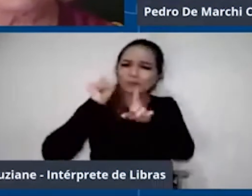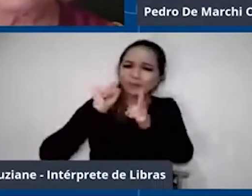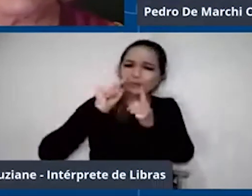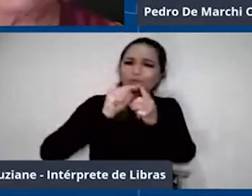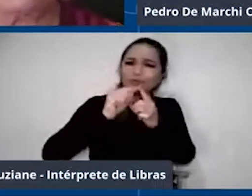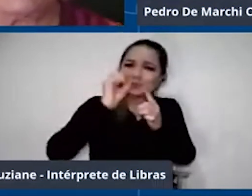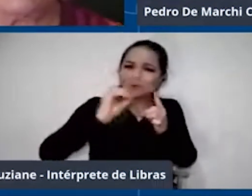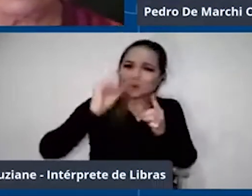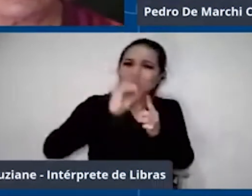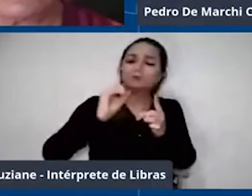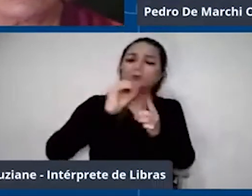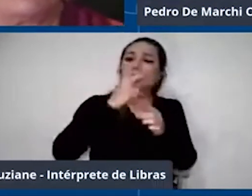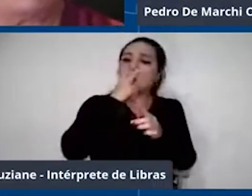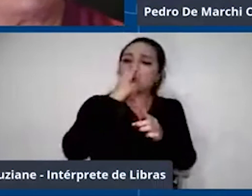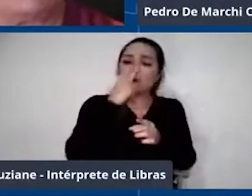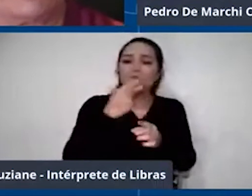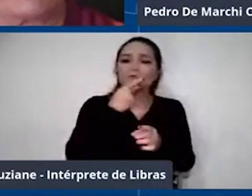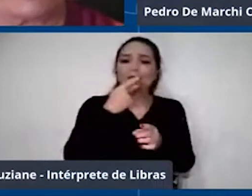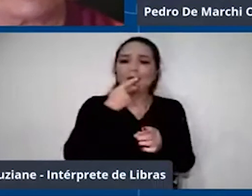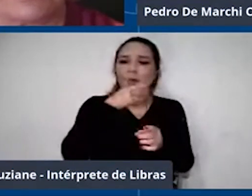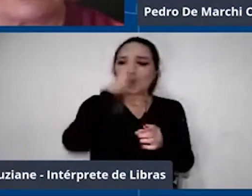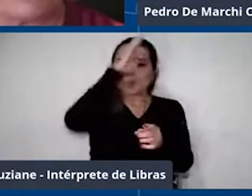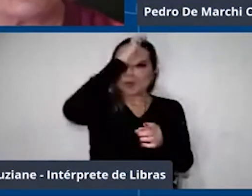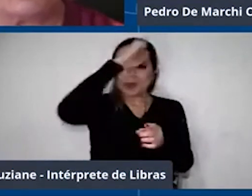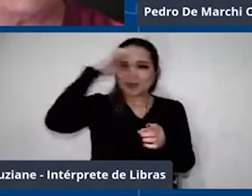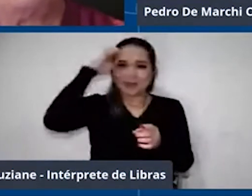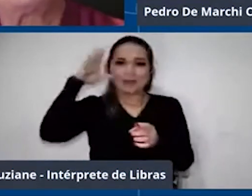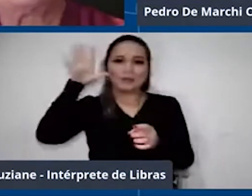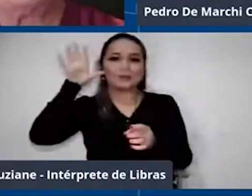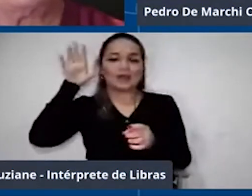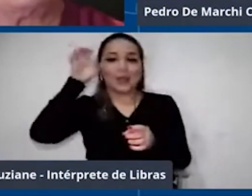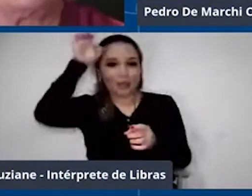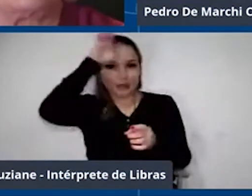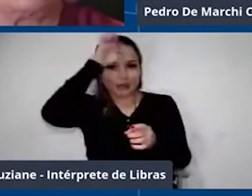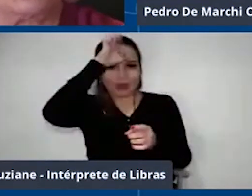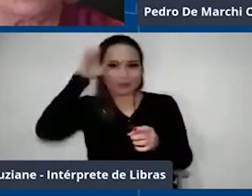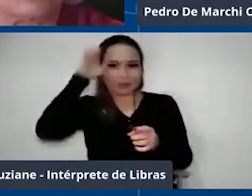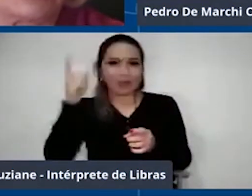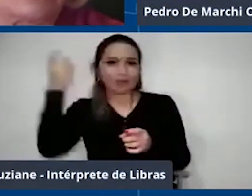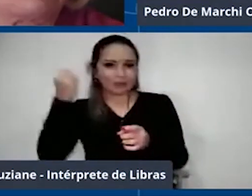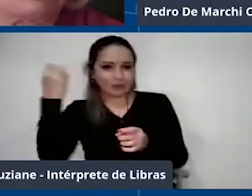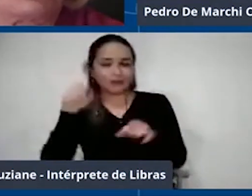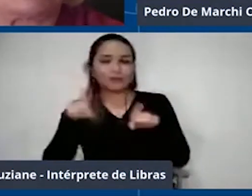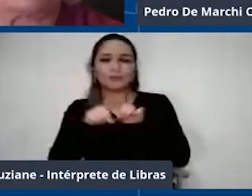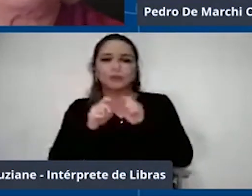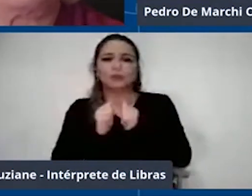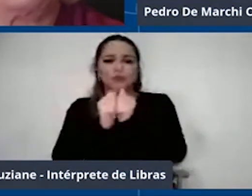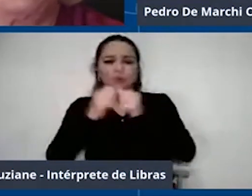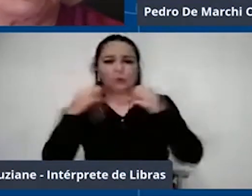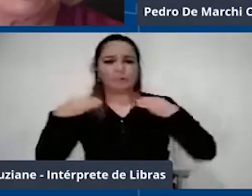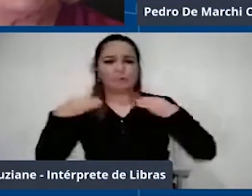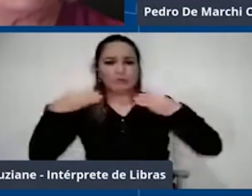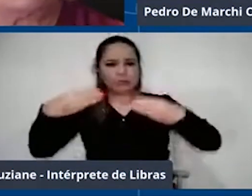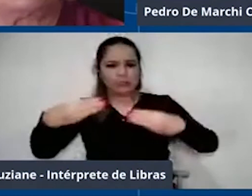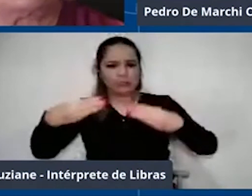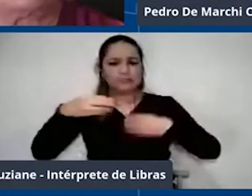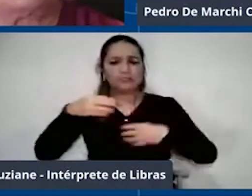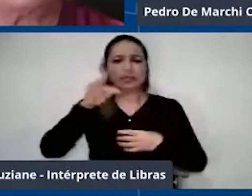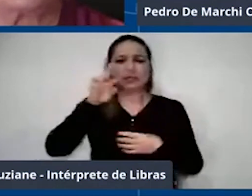o governador Eduardo Leite hoje, a ministra Tereza Cristina, e tudo com uma safra